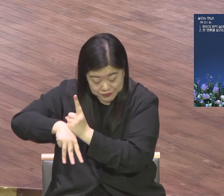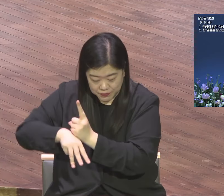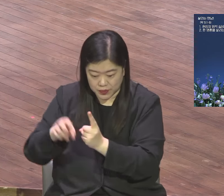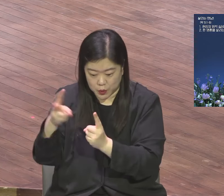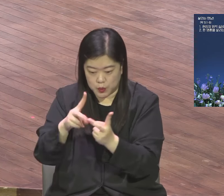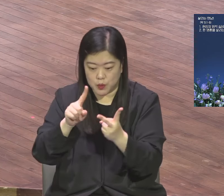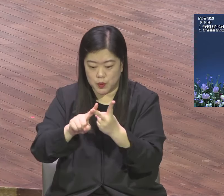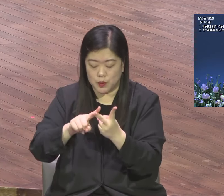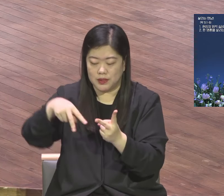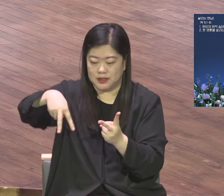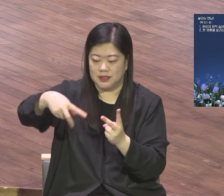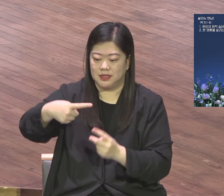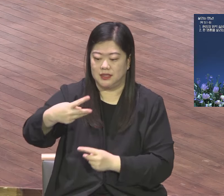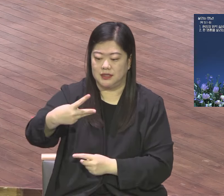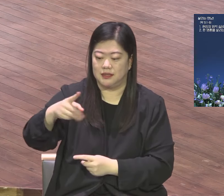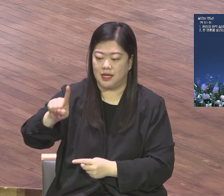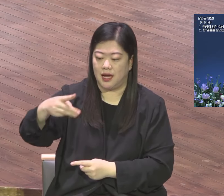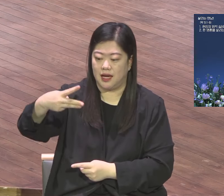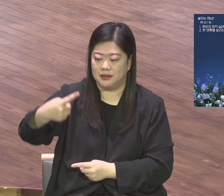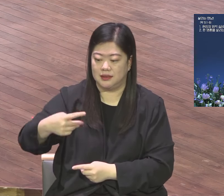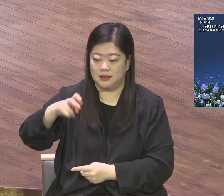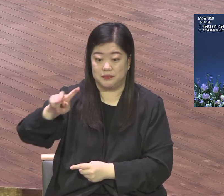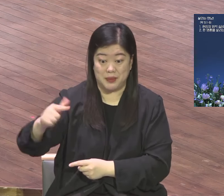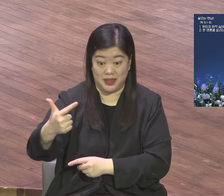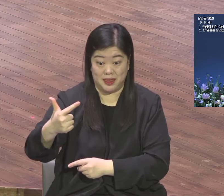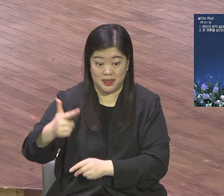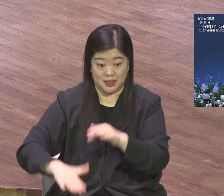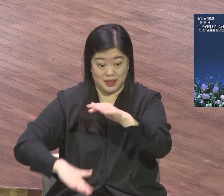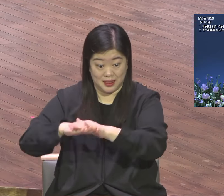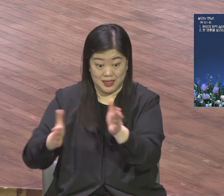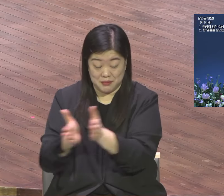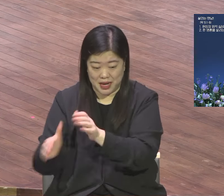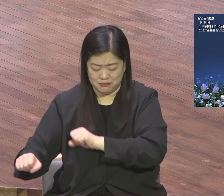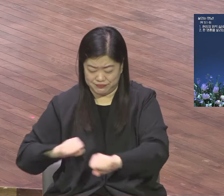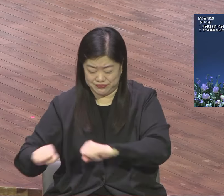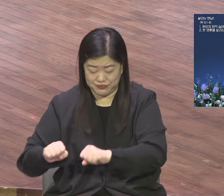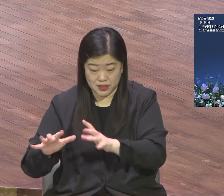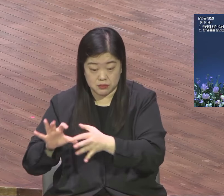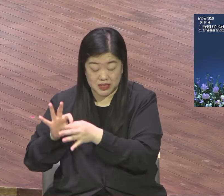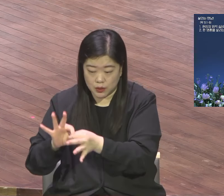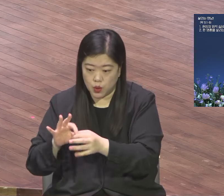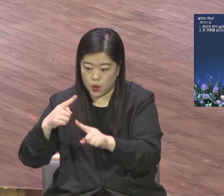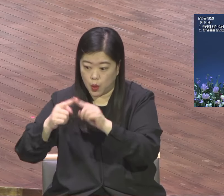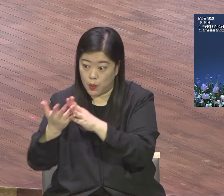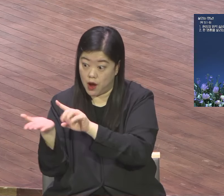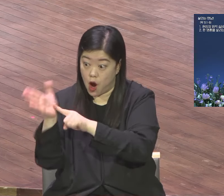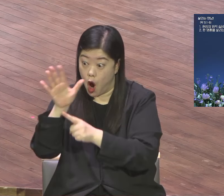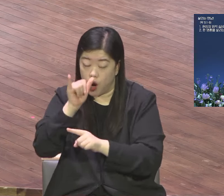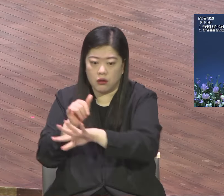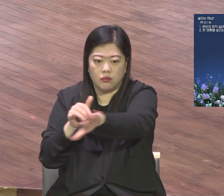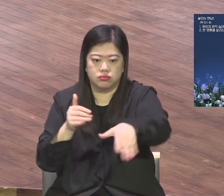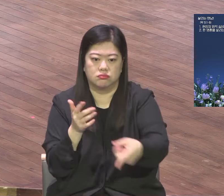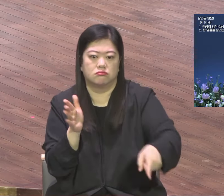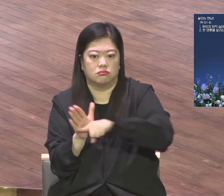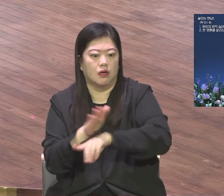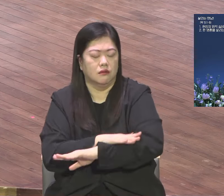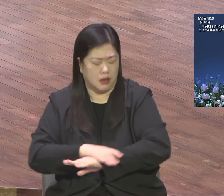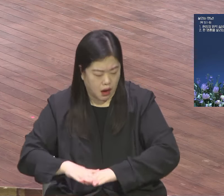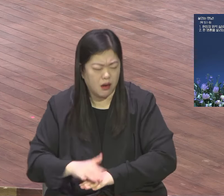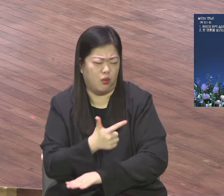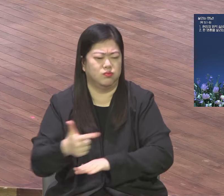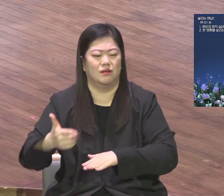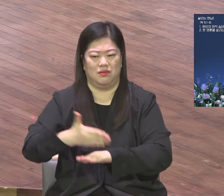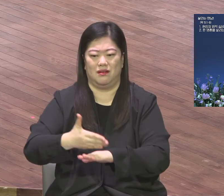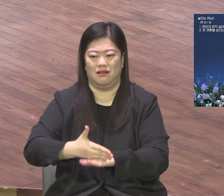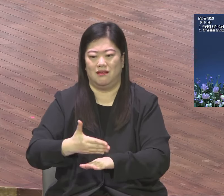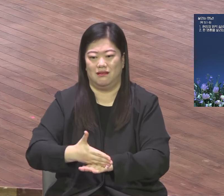있어요. 그래서 살리는 이 사람 살리는 만남의 축복 24 되게 하여 조합사사 누굴